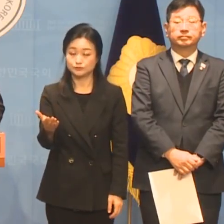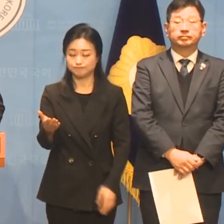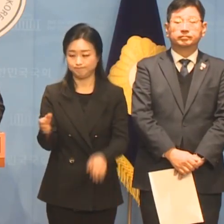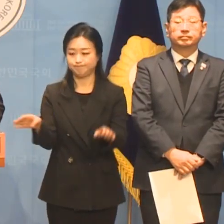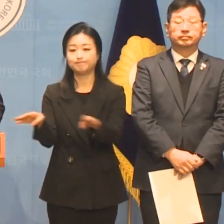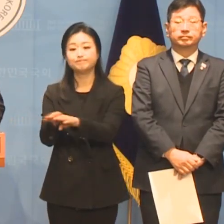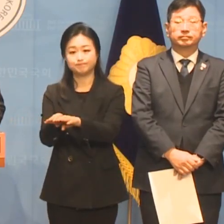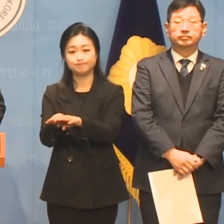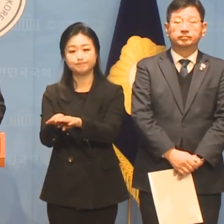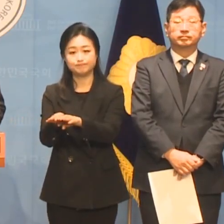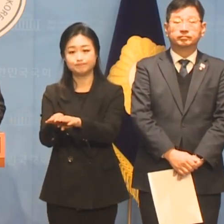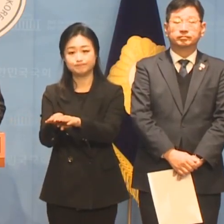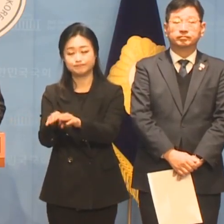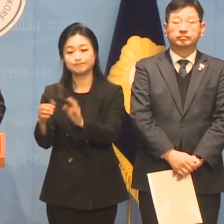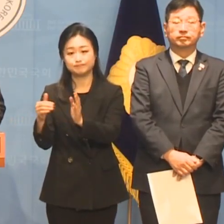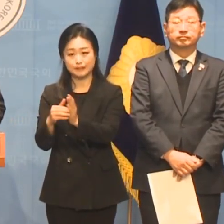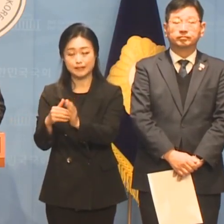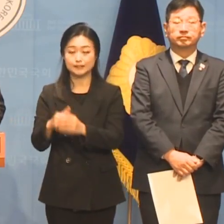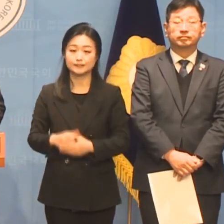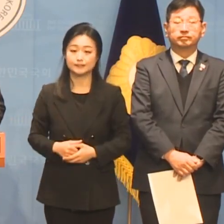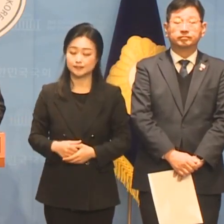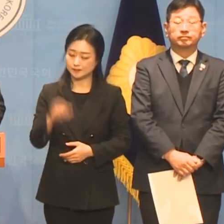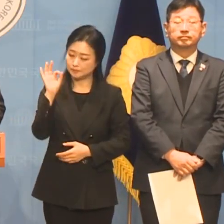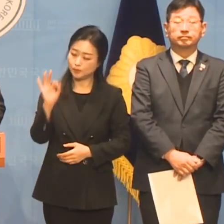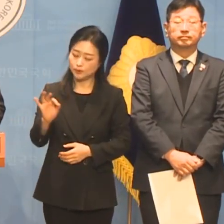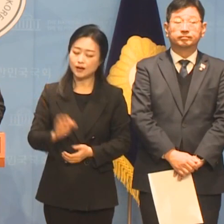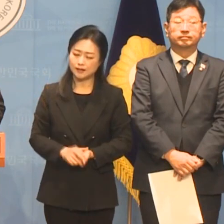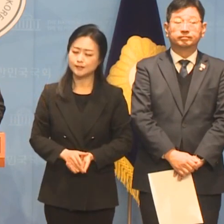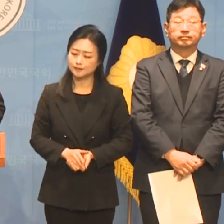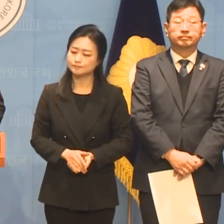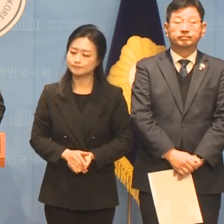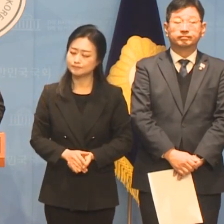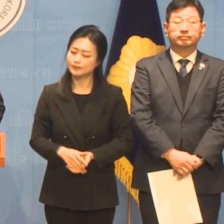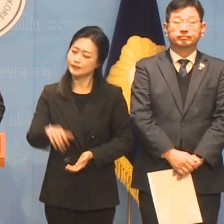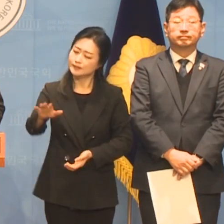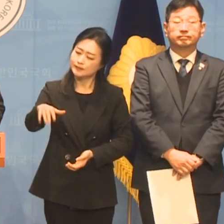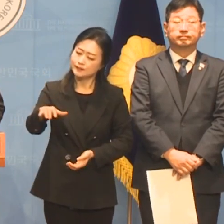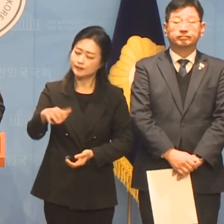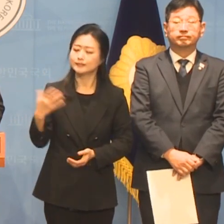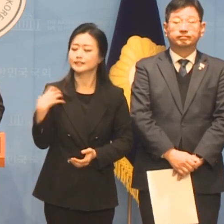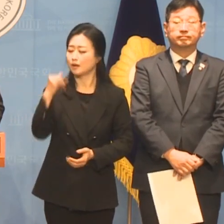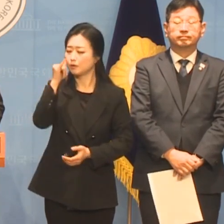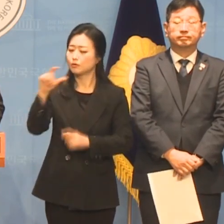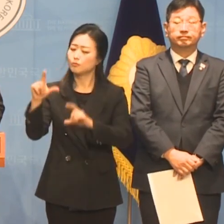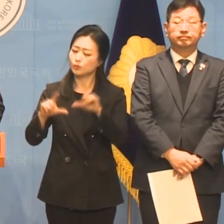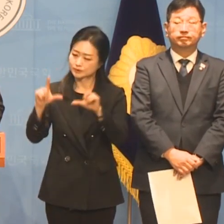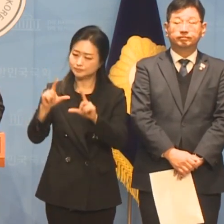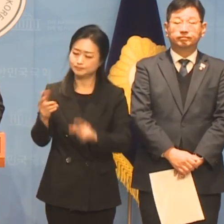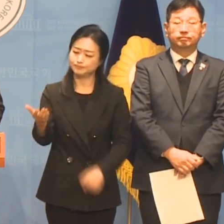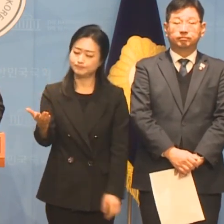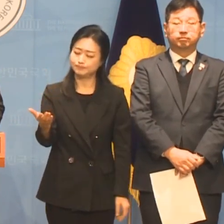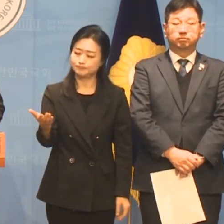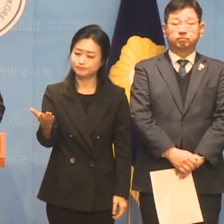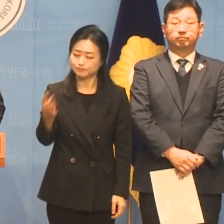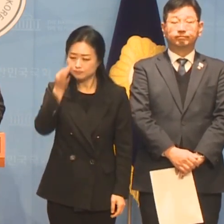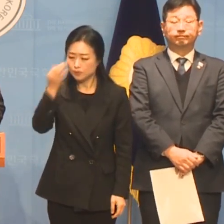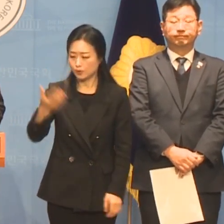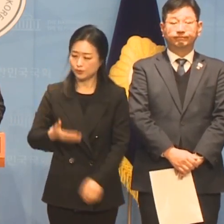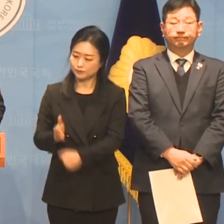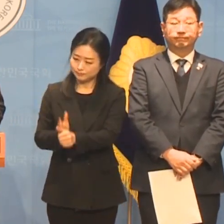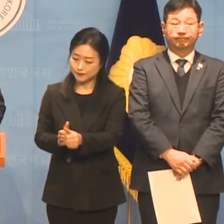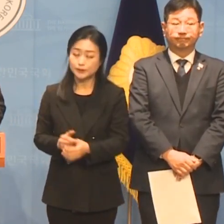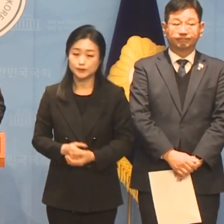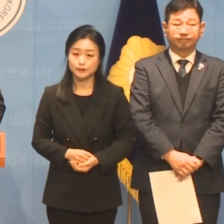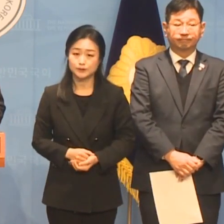참석하지 않았습니다. 이런 부분들에 대해서 정부 여당이 책임 있는 모습을 보이고